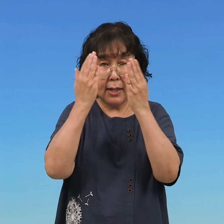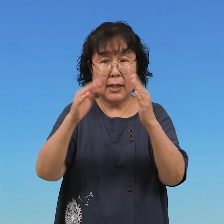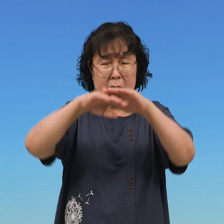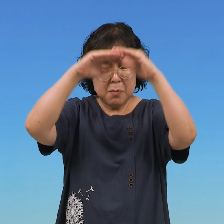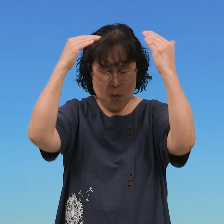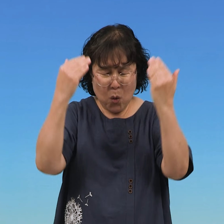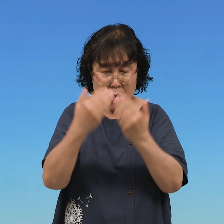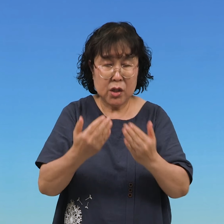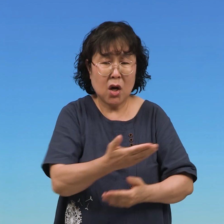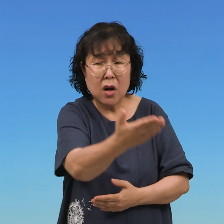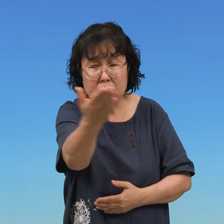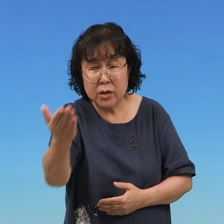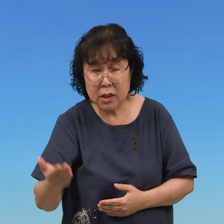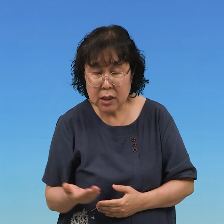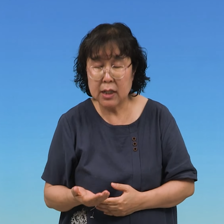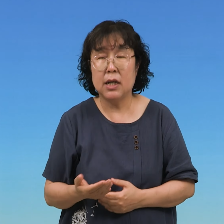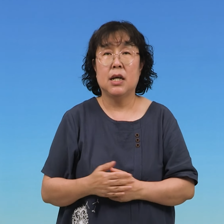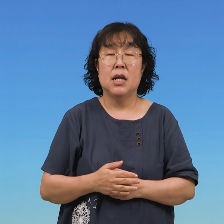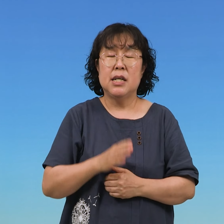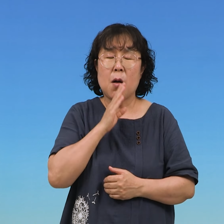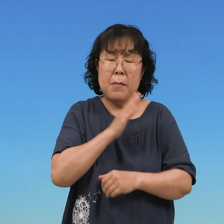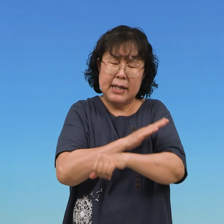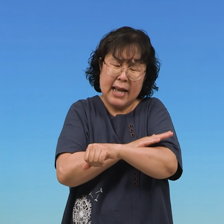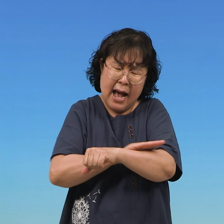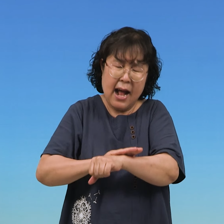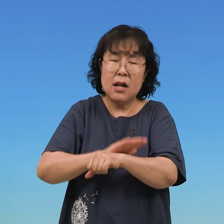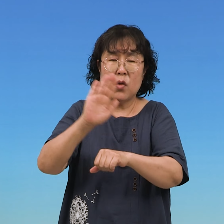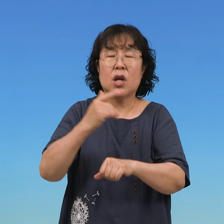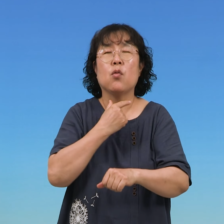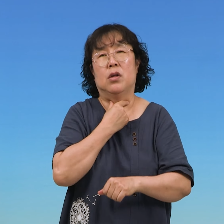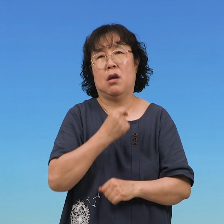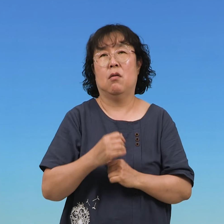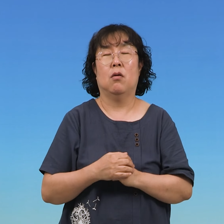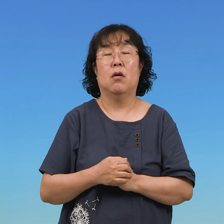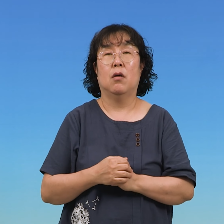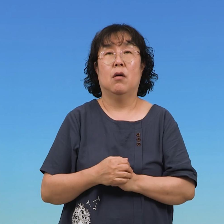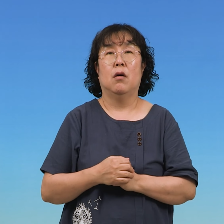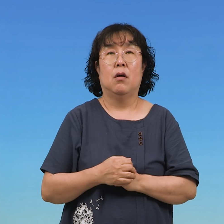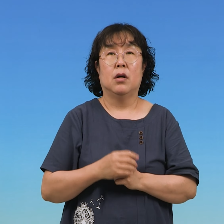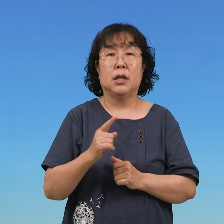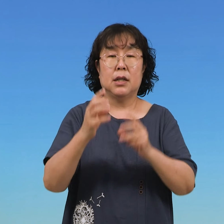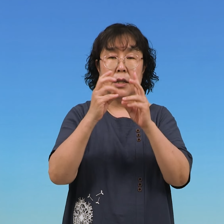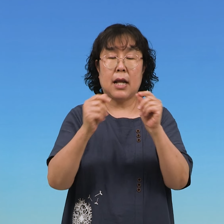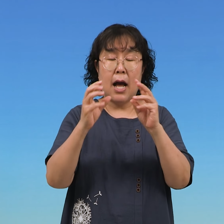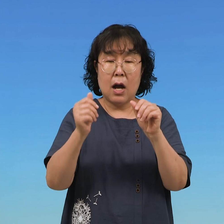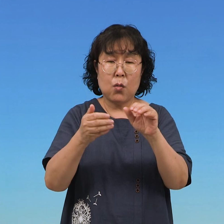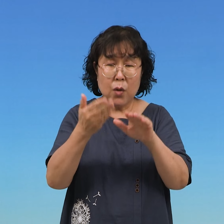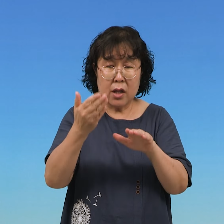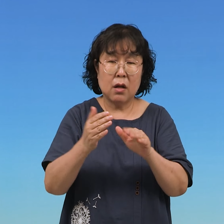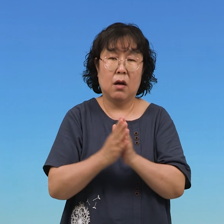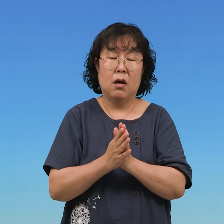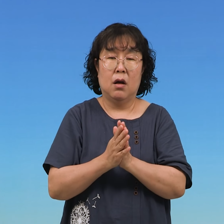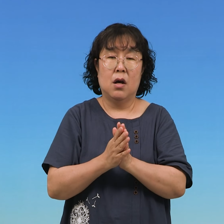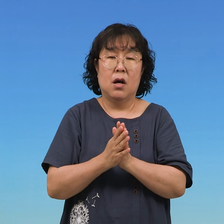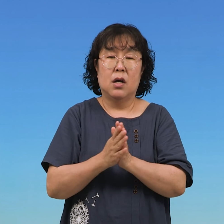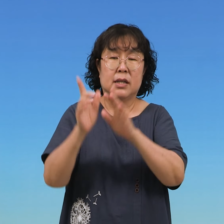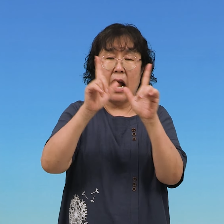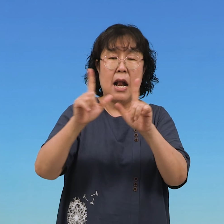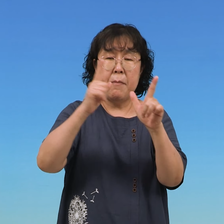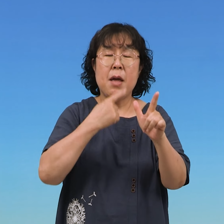예배 드리시는 모든 성도님들 정말 잘 되기를 바라요. 여러분 정말 이 땅에 누구라서